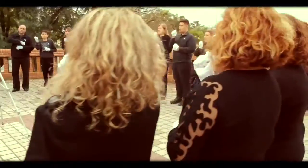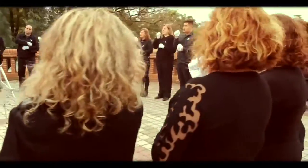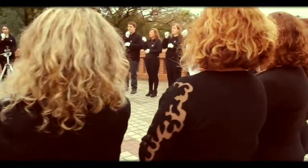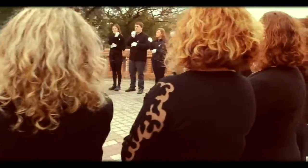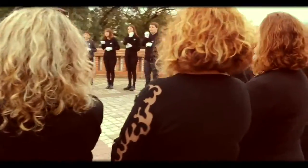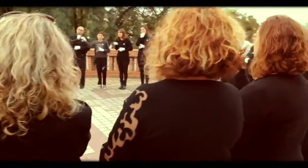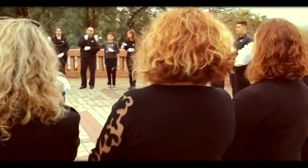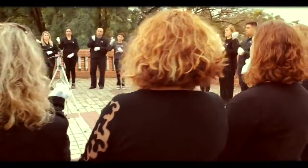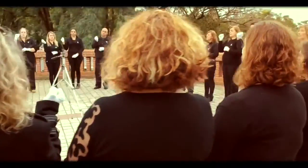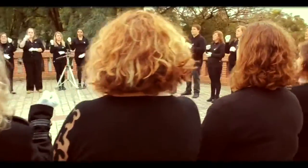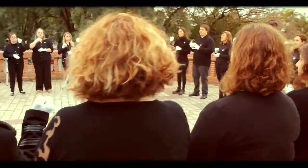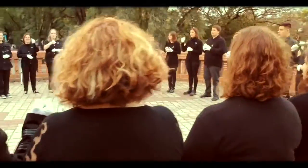Canta